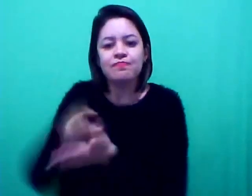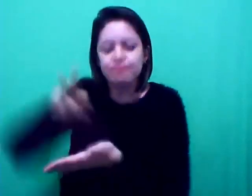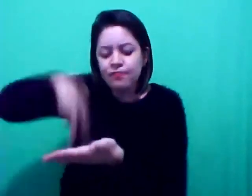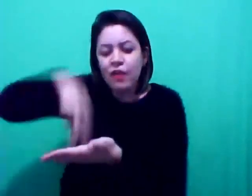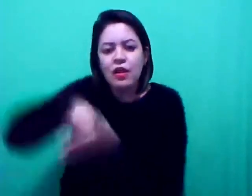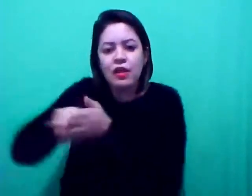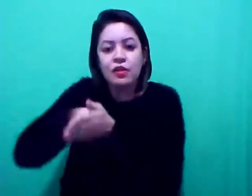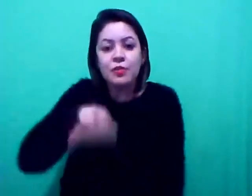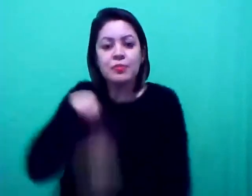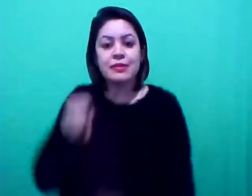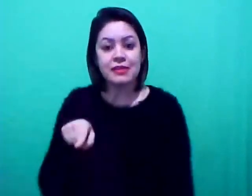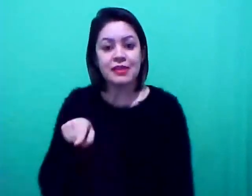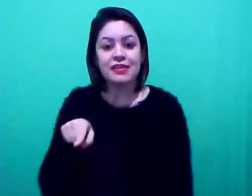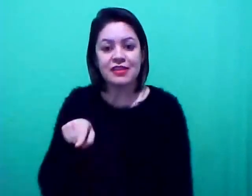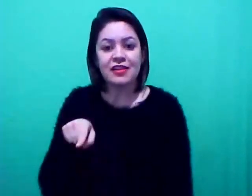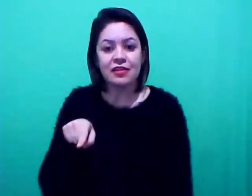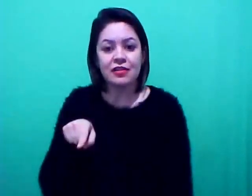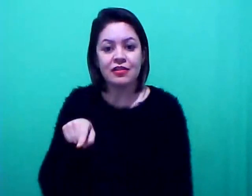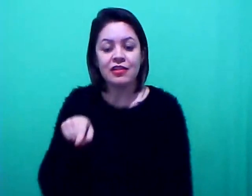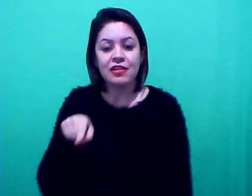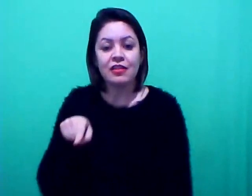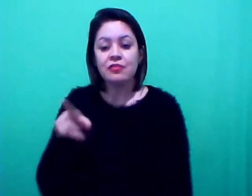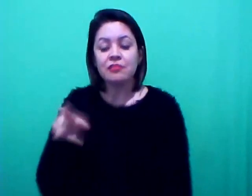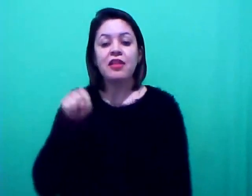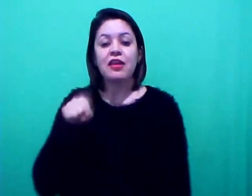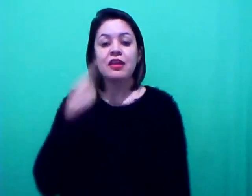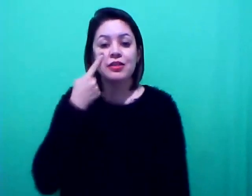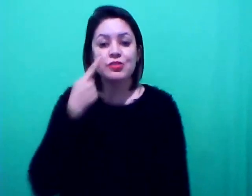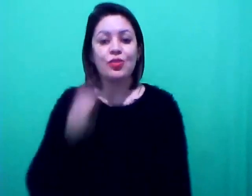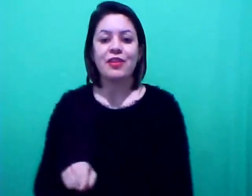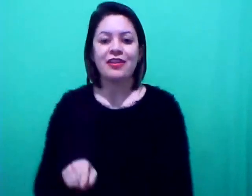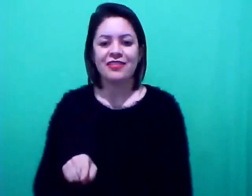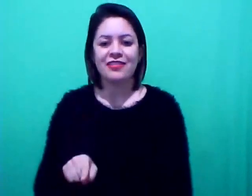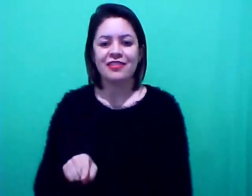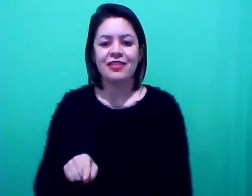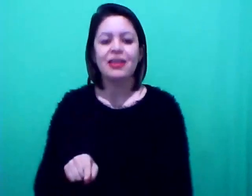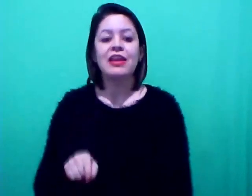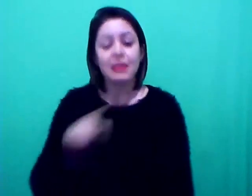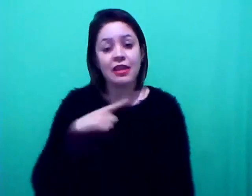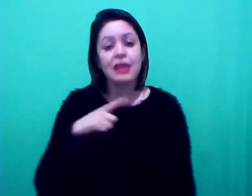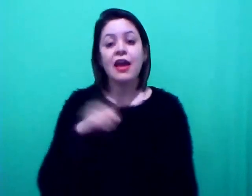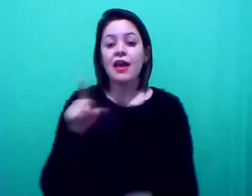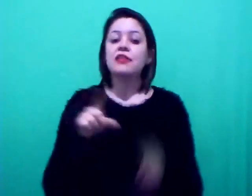Aí eu estudei, fiz a minha pesquisa sobre isso, e foi assim que eu.